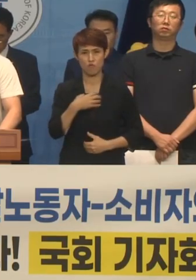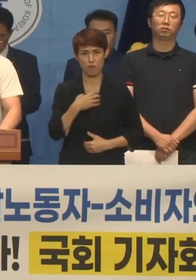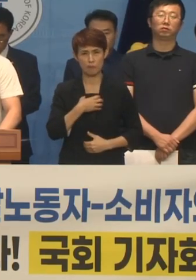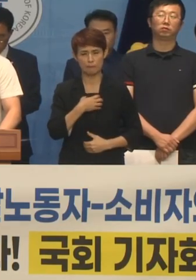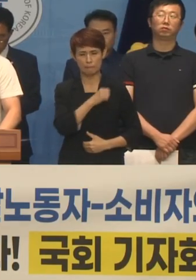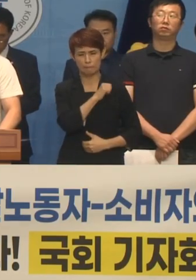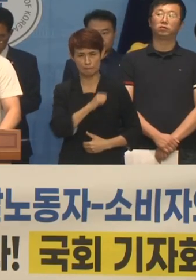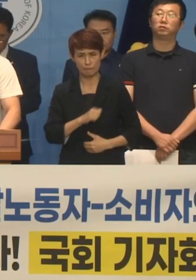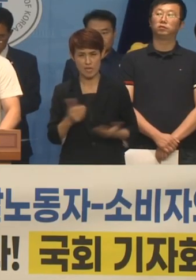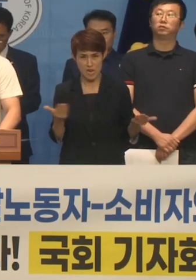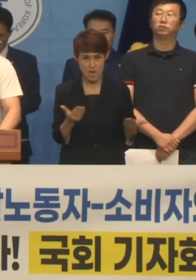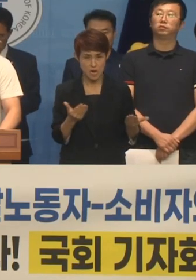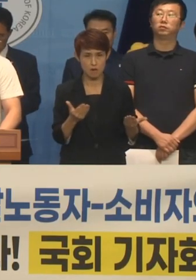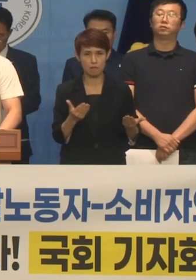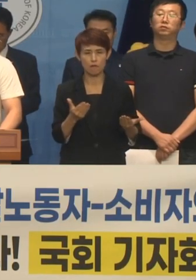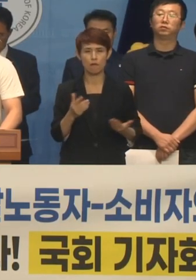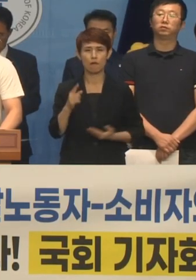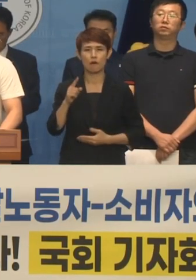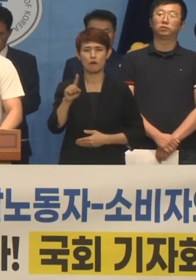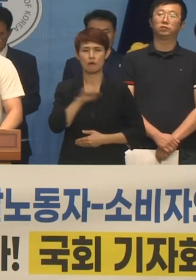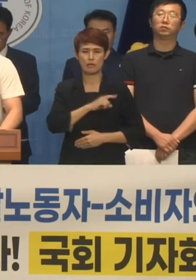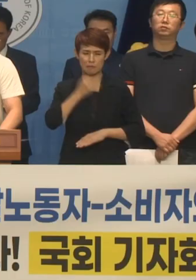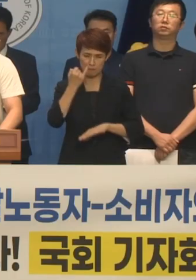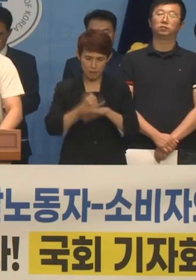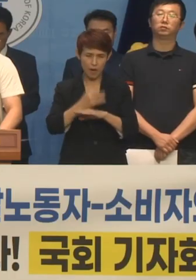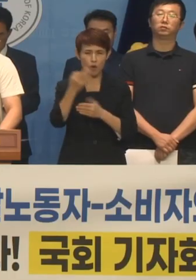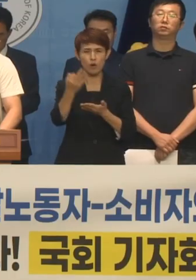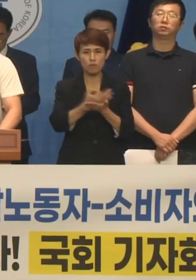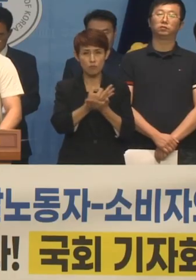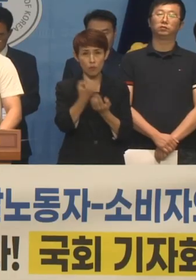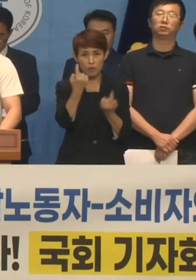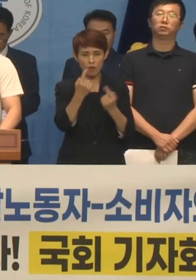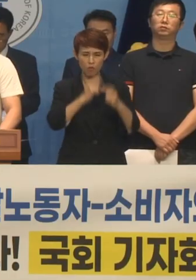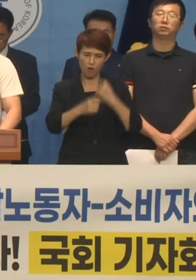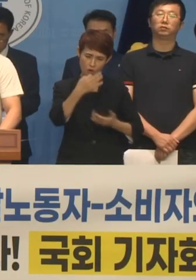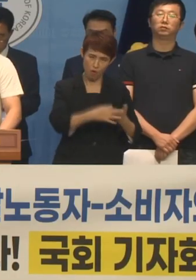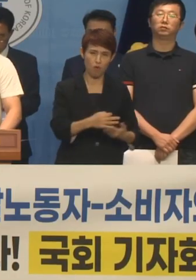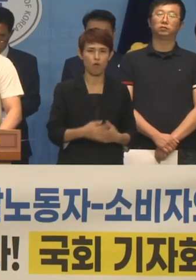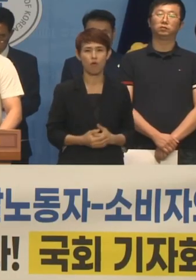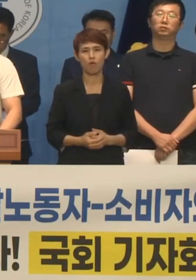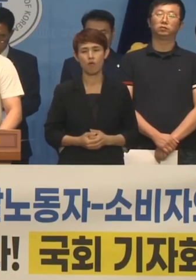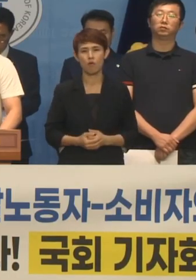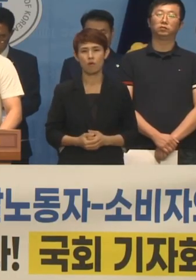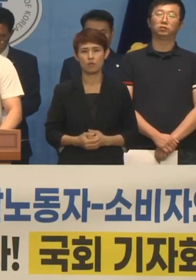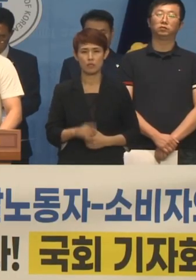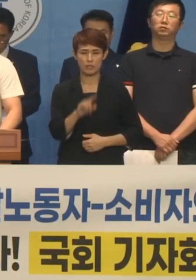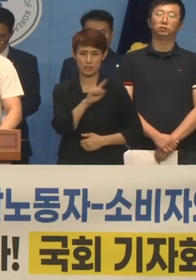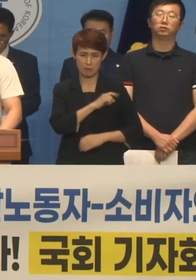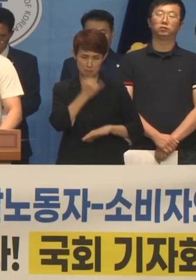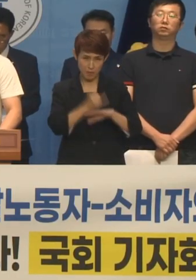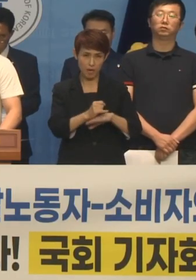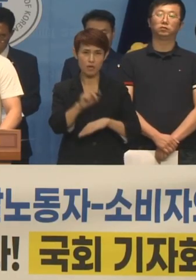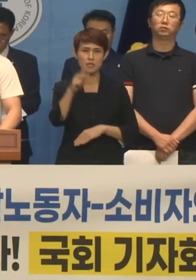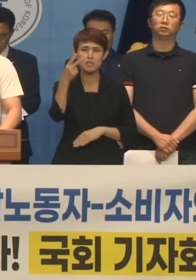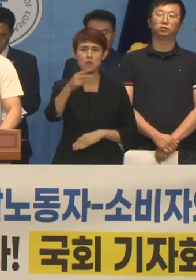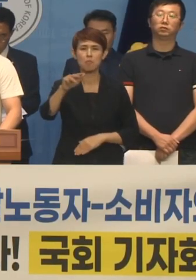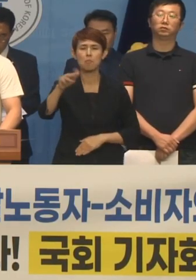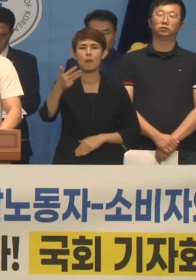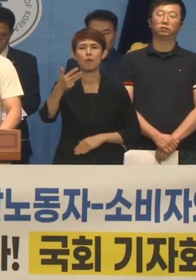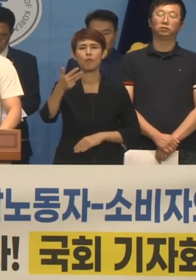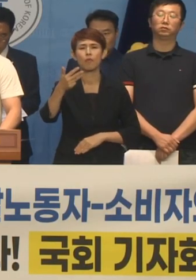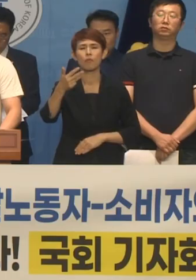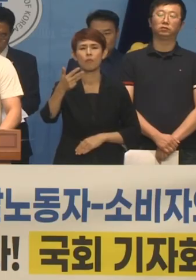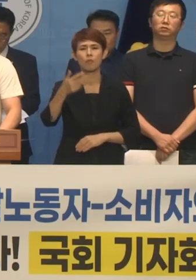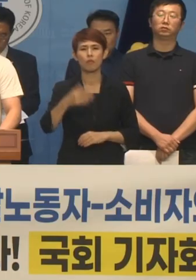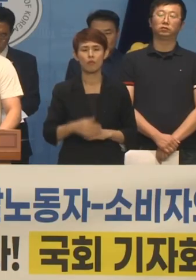일하지만 최저임금조차 못 미치기도 합니다. 기본 단가 적용 최저평균 2,800원, 소비자와